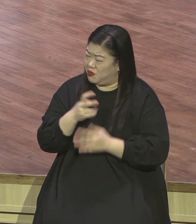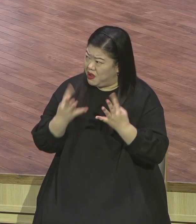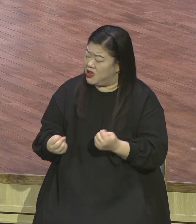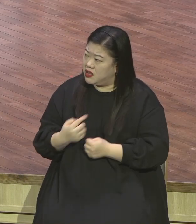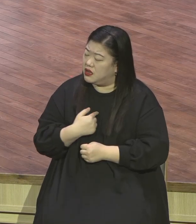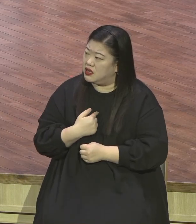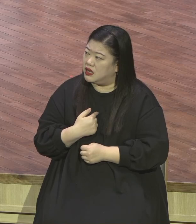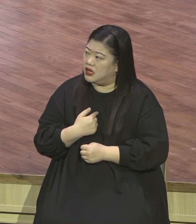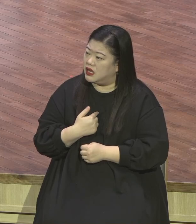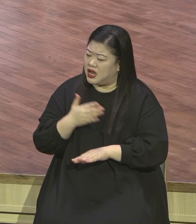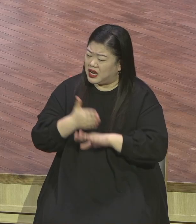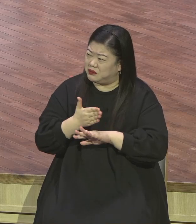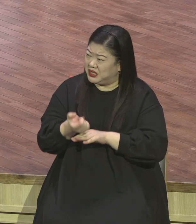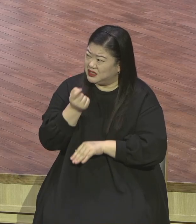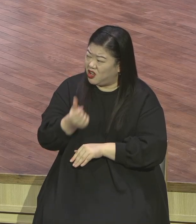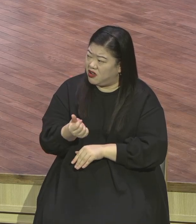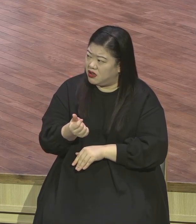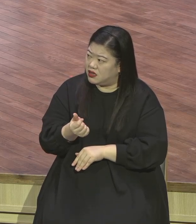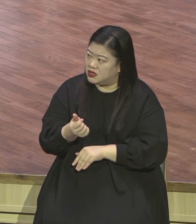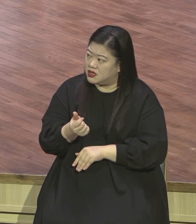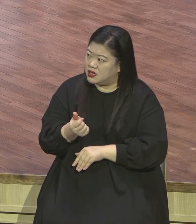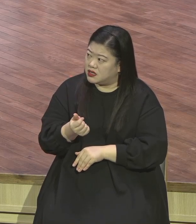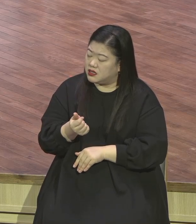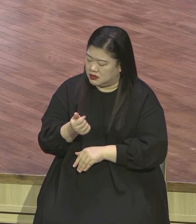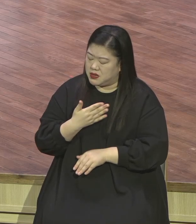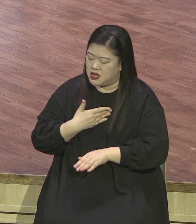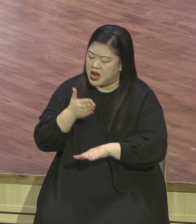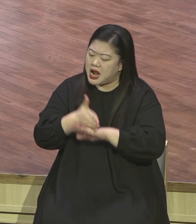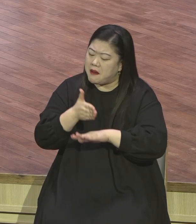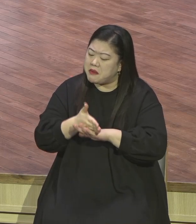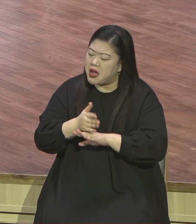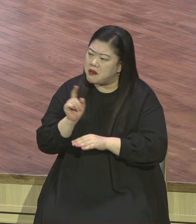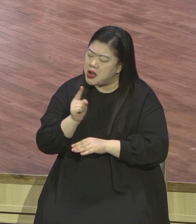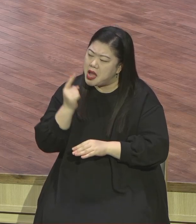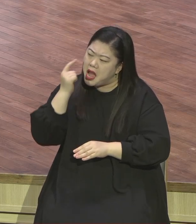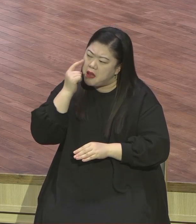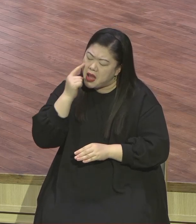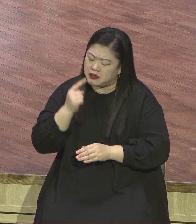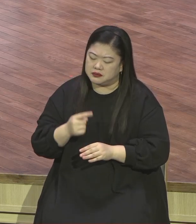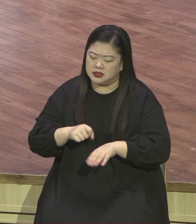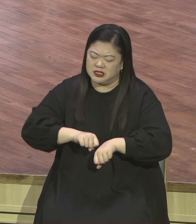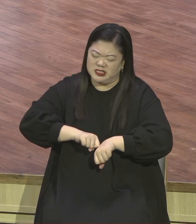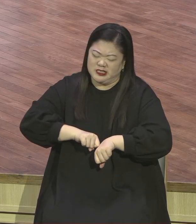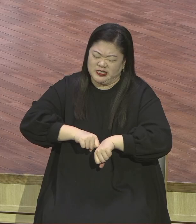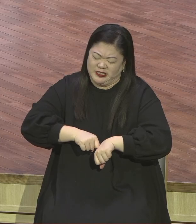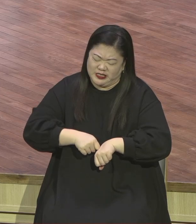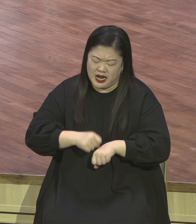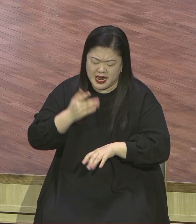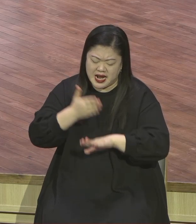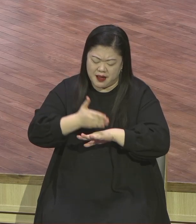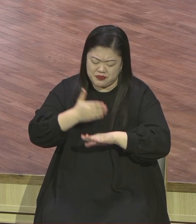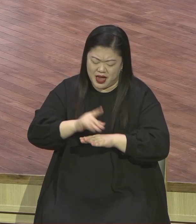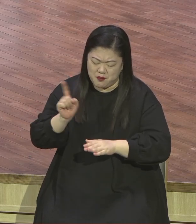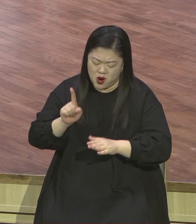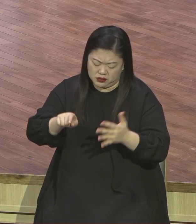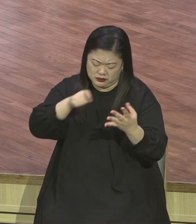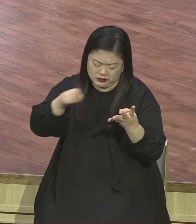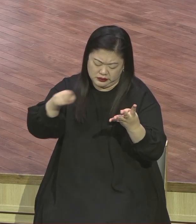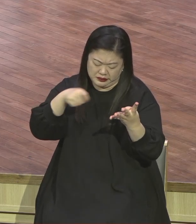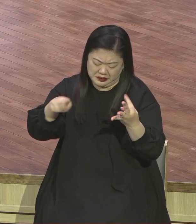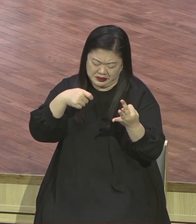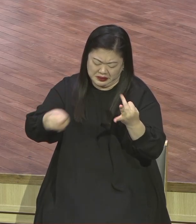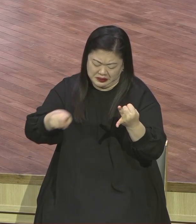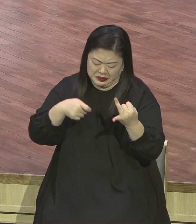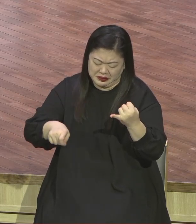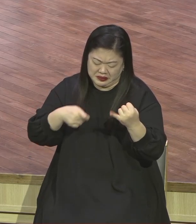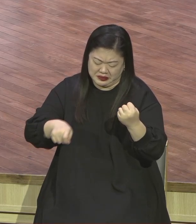걸 그럼 찾아보자 그래서 감사를 떠올리면서 기록한다고 억지라 억지로 끙끙거리면서 3시간 동안 찾아낸 것이 한